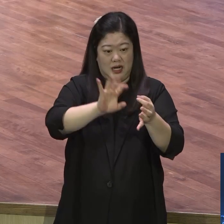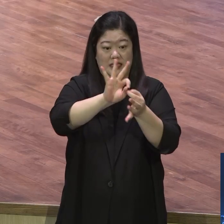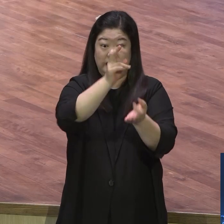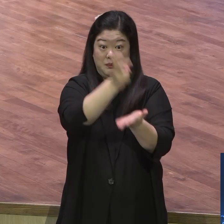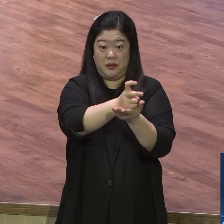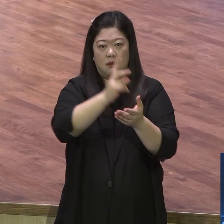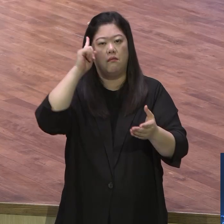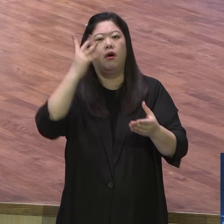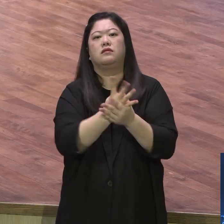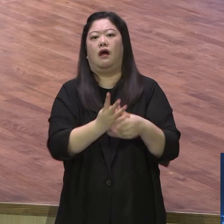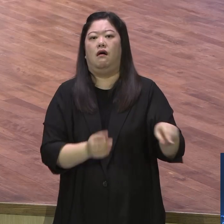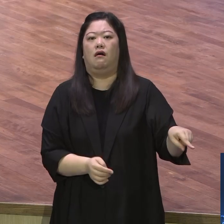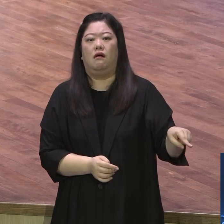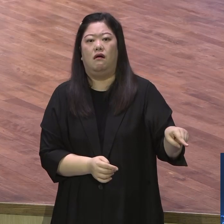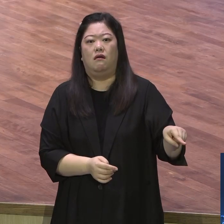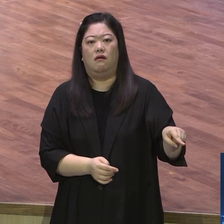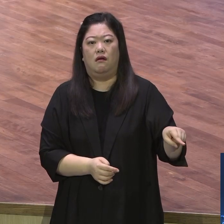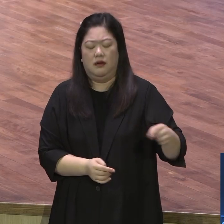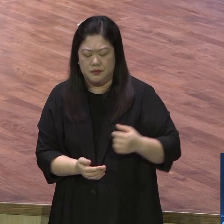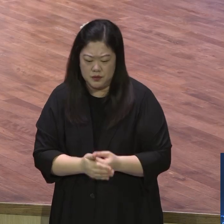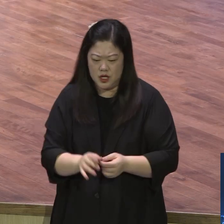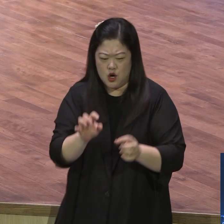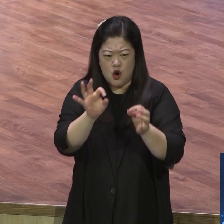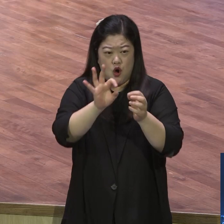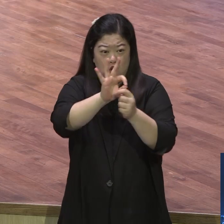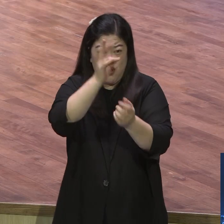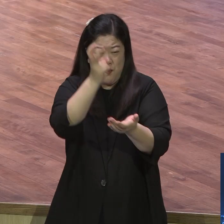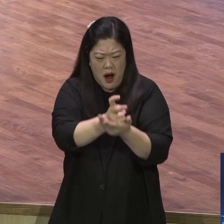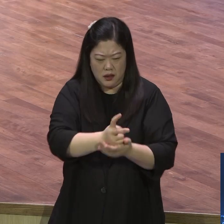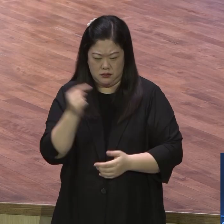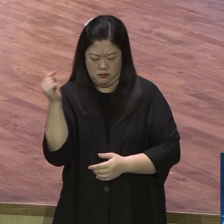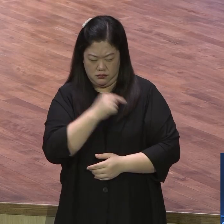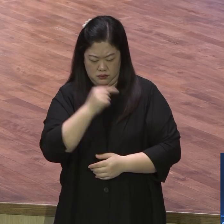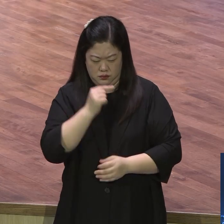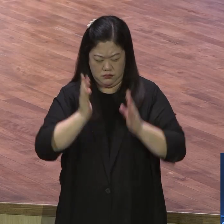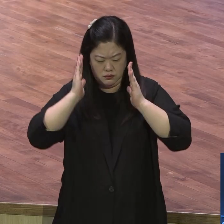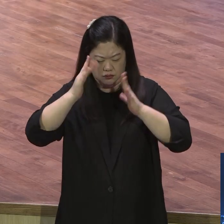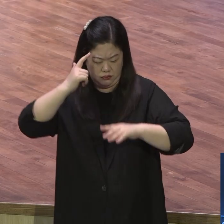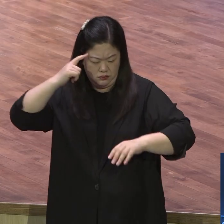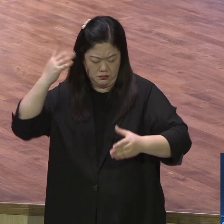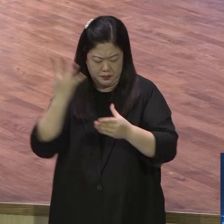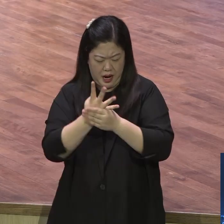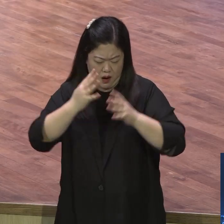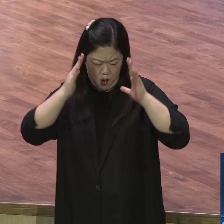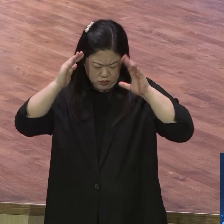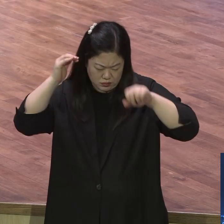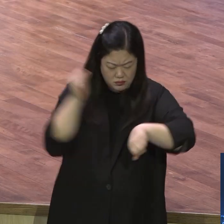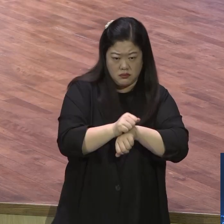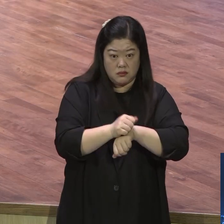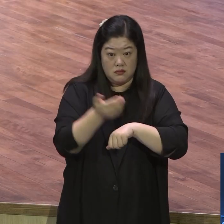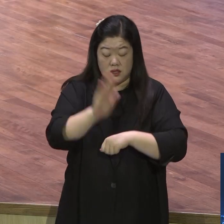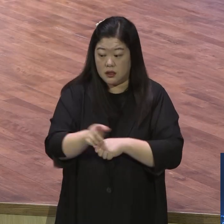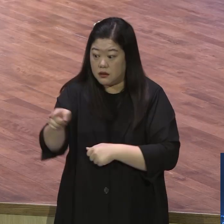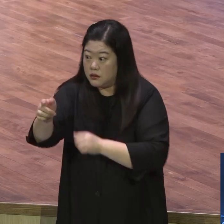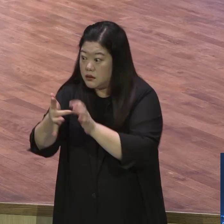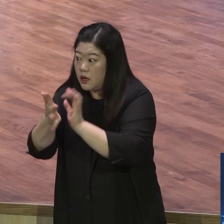이들이 지금 누굴 모르냐 예수님이 누군지를 전혀 알지 못한 거예요